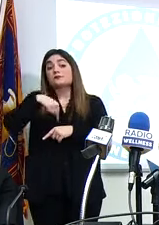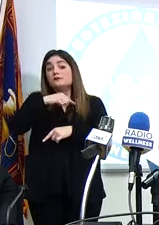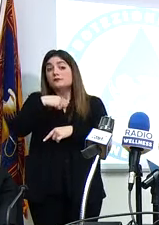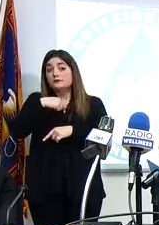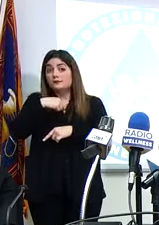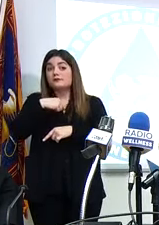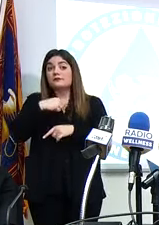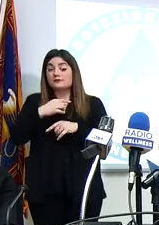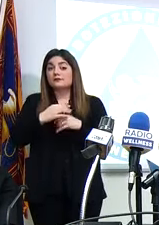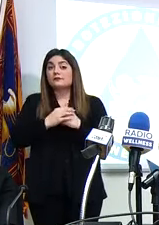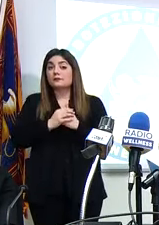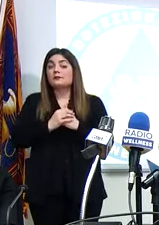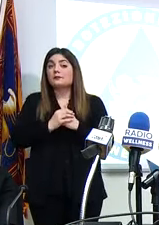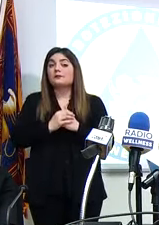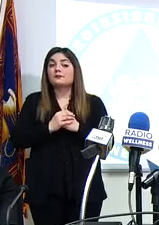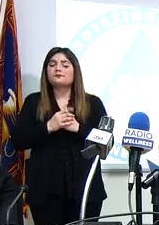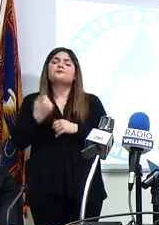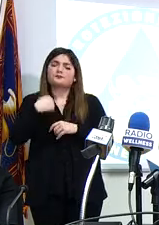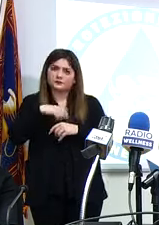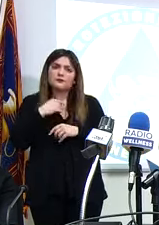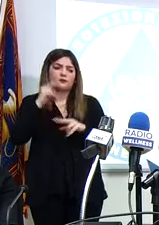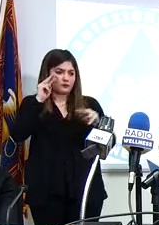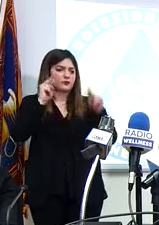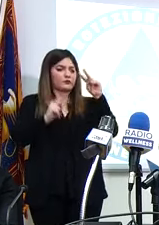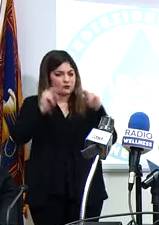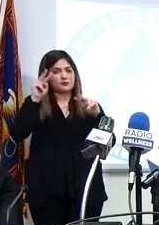alla sorveglianza virologica, che è importante,